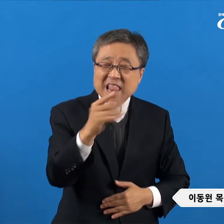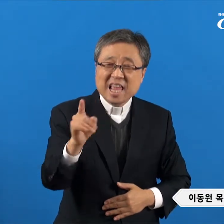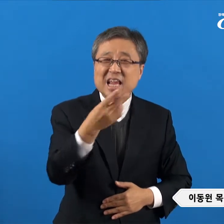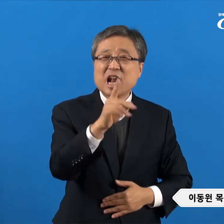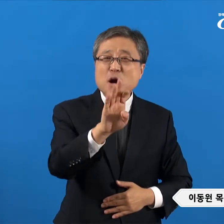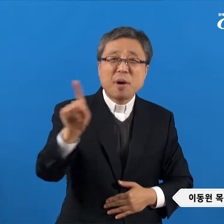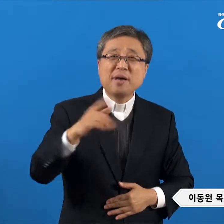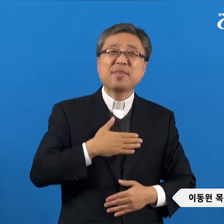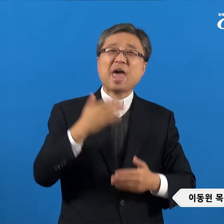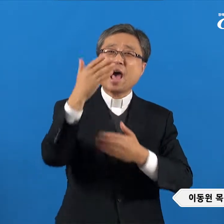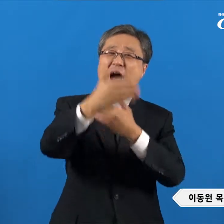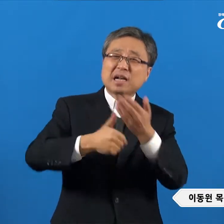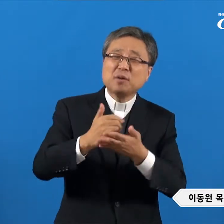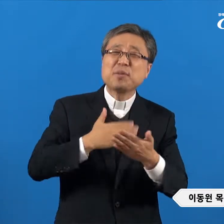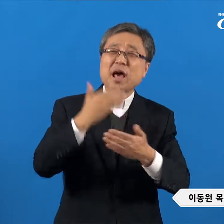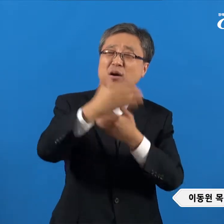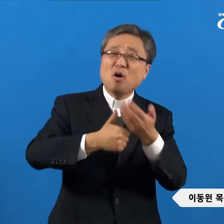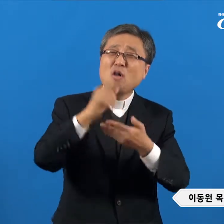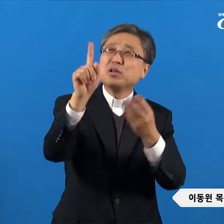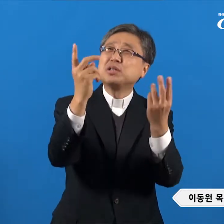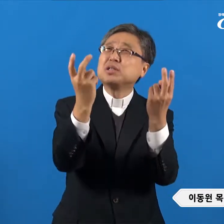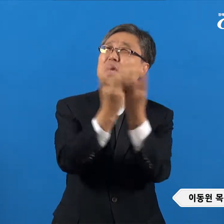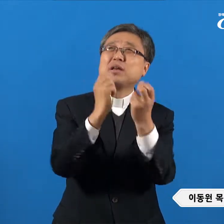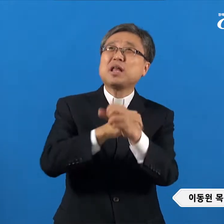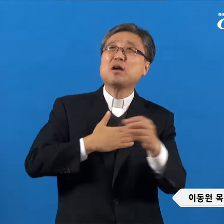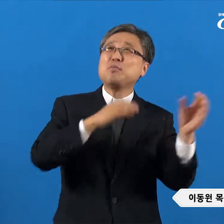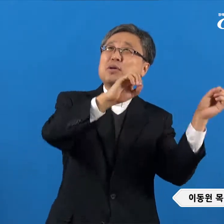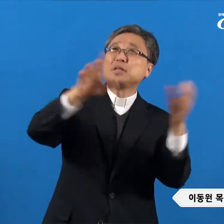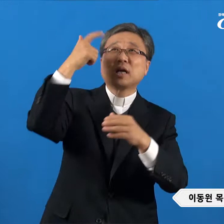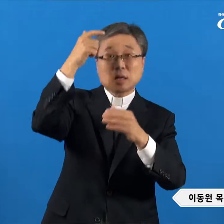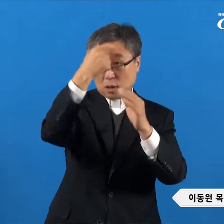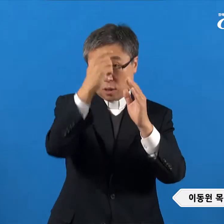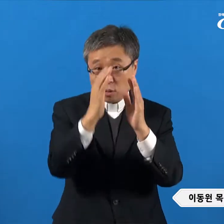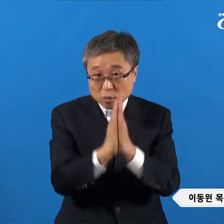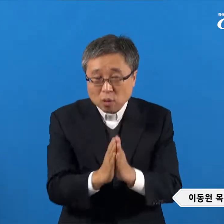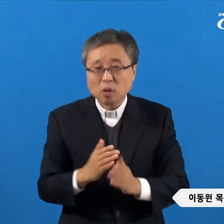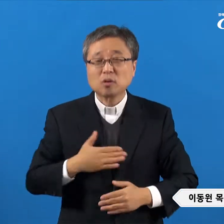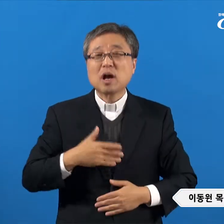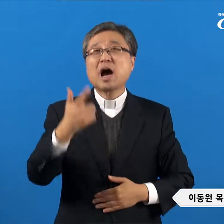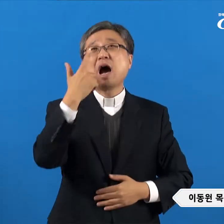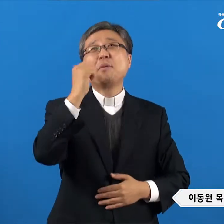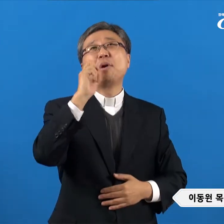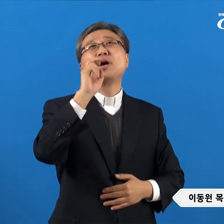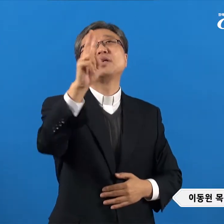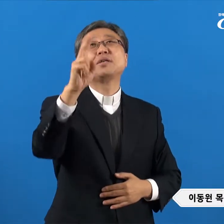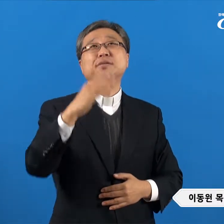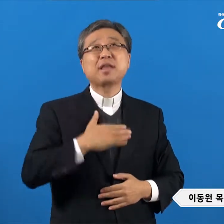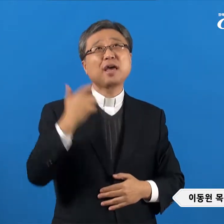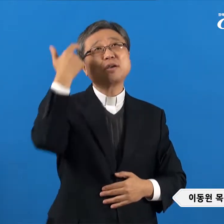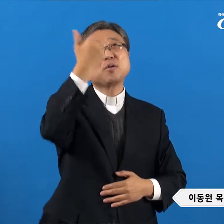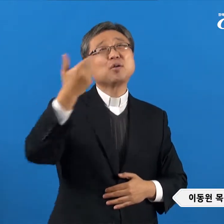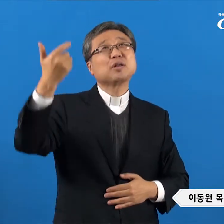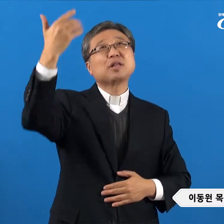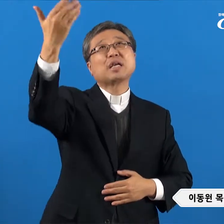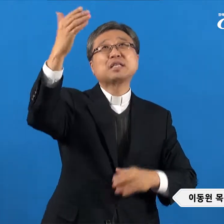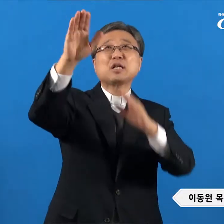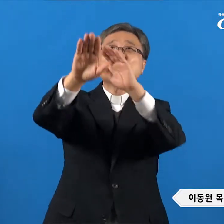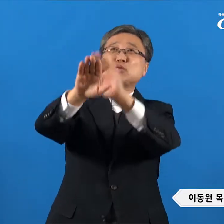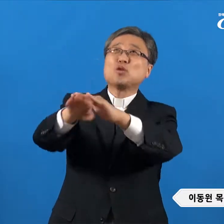하나님 어찌하여 저를 버리십니까? 기도죠. 아버지요, 내 영혼을 당신의 손에 부탁드립니다.